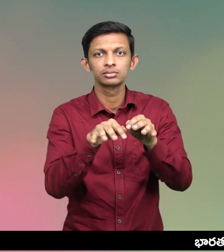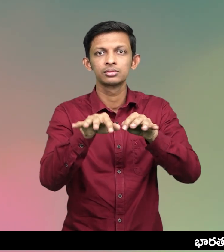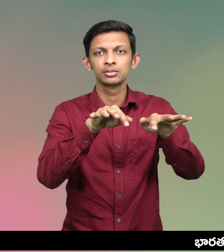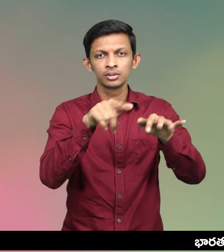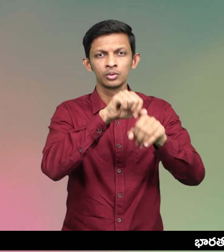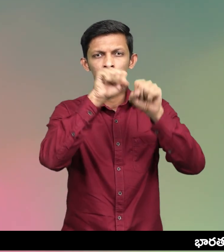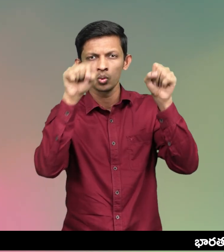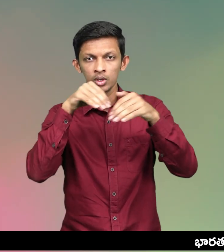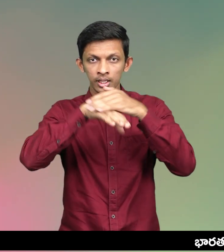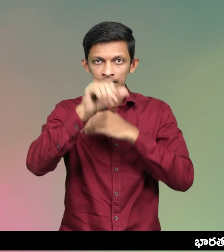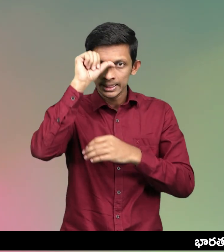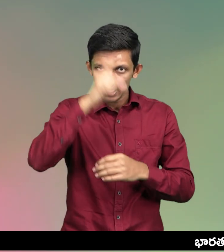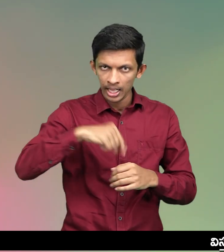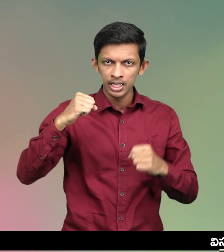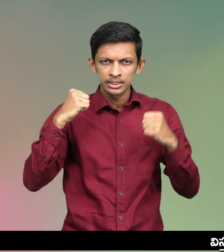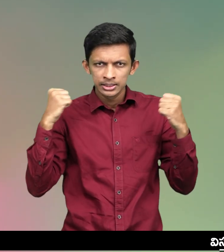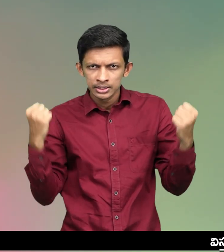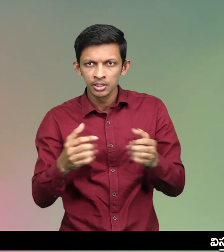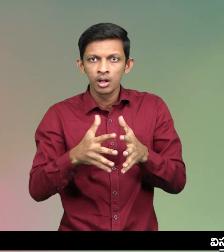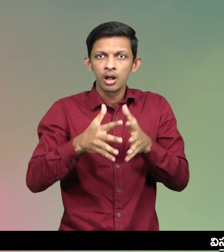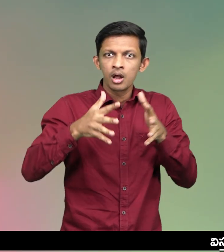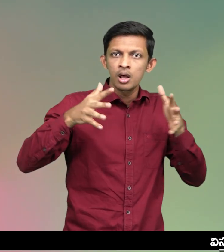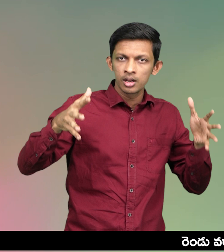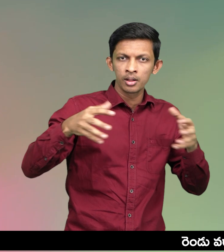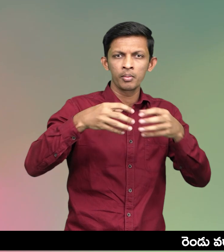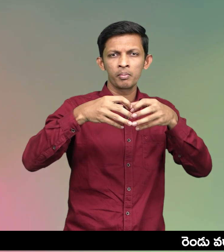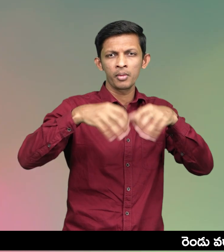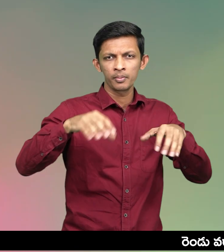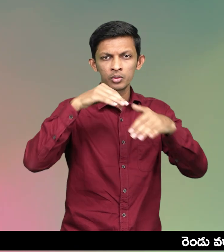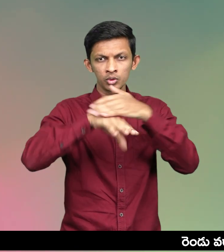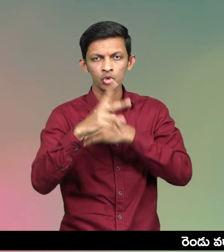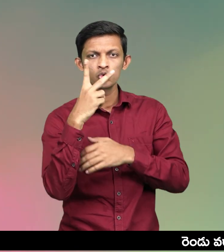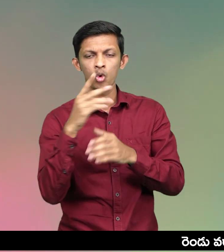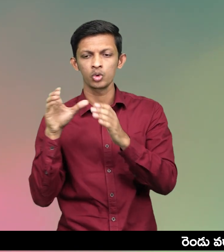భారతదేశంలో డ్రైనేజీ వ్యవస్థ విస్తృతంగా ఉంటుంది. 2 మార్గాలుగా విభజించబడింది.